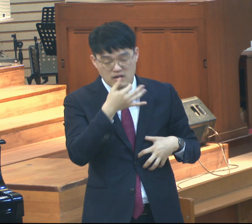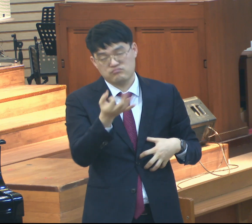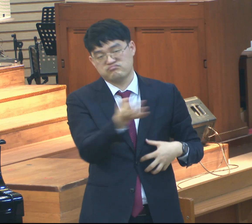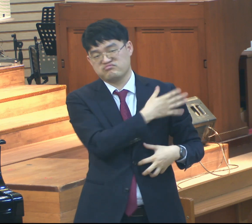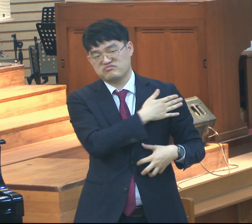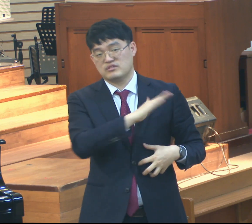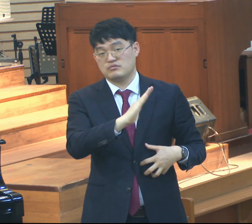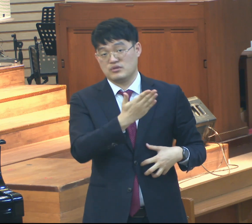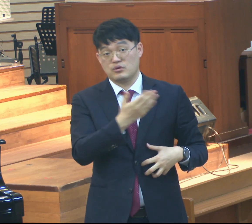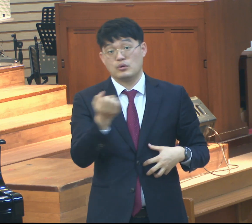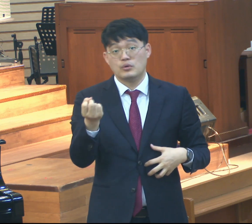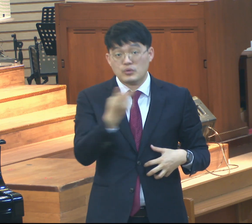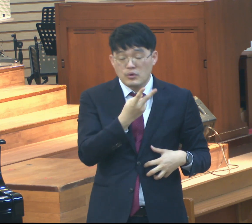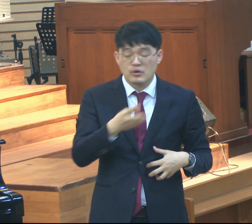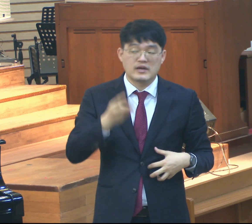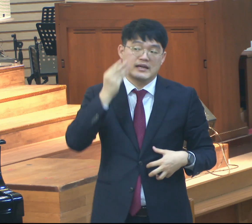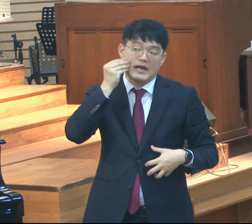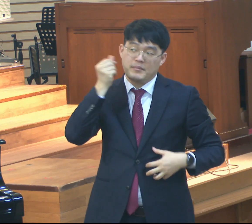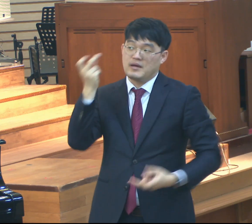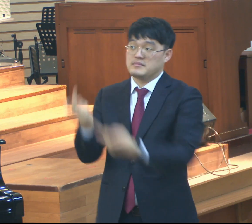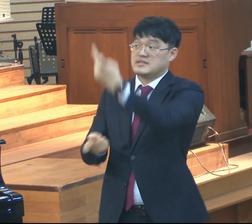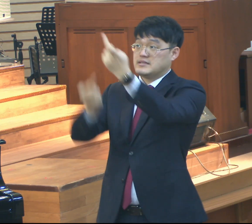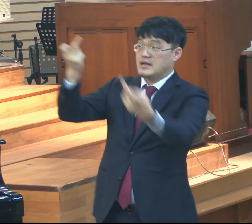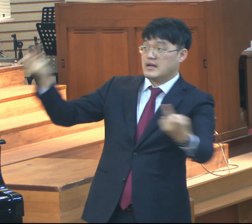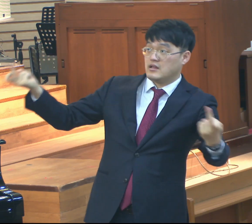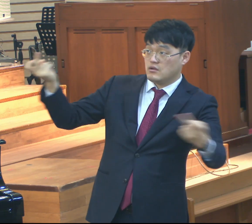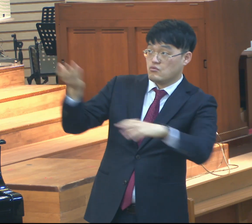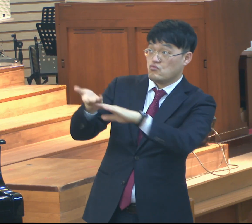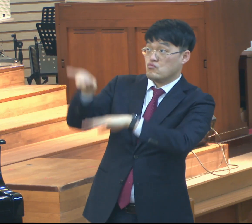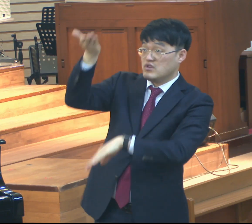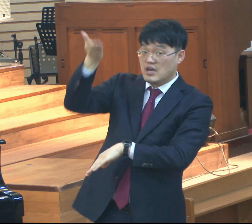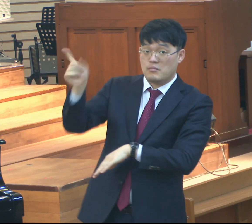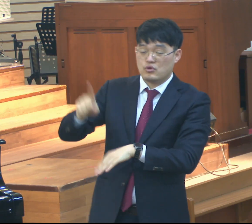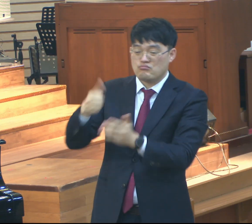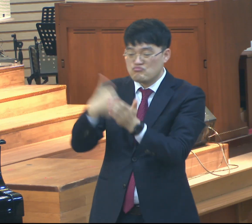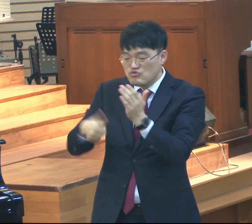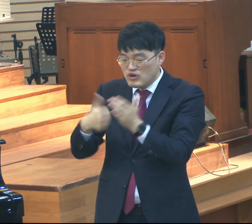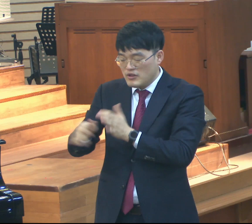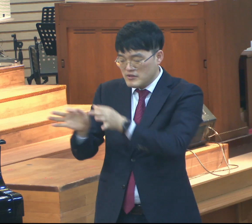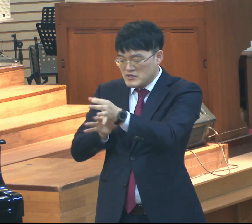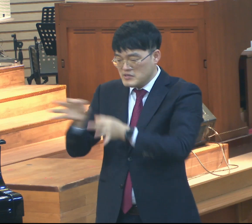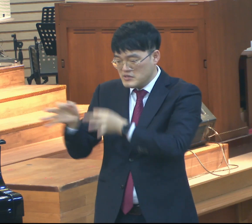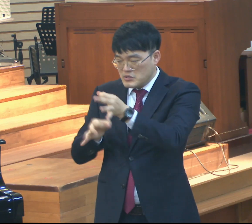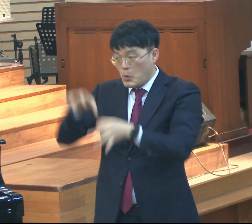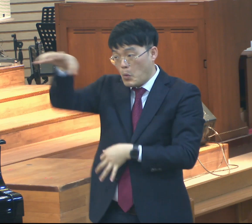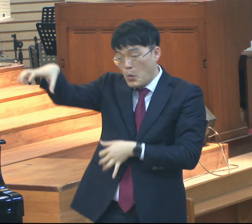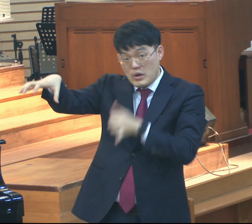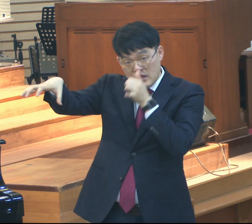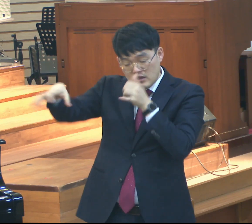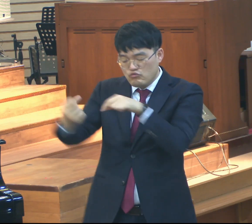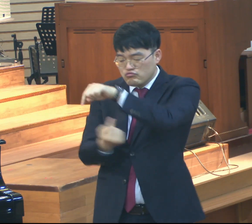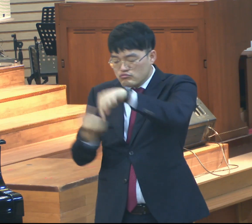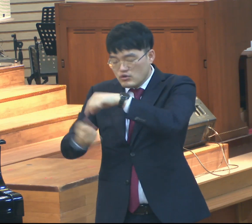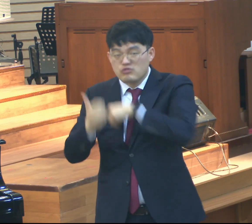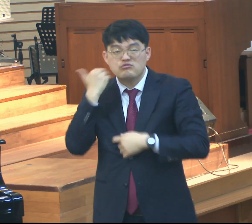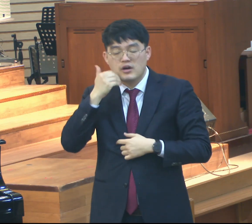위에는 매점들이 4곳이나 있었는데 그 운영권을 그 아들들이 갖고 있었고 성전